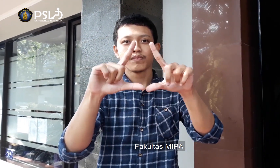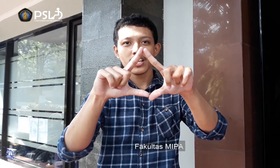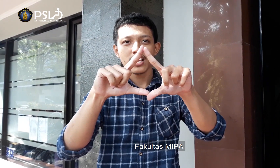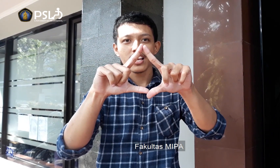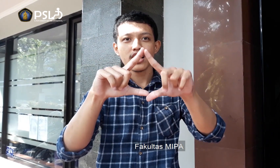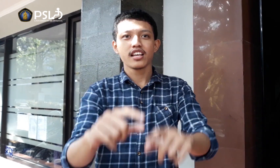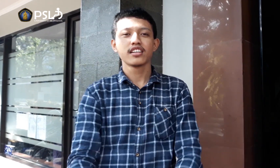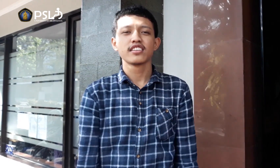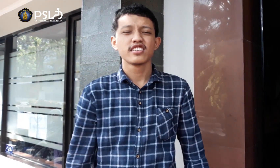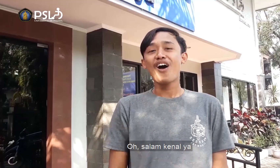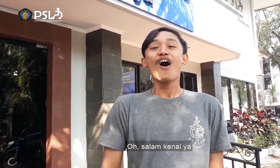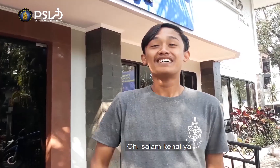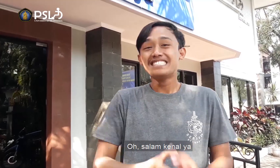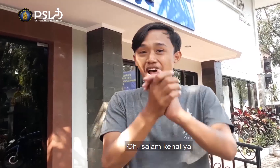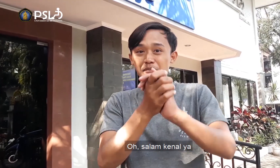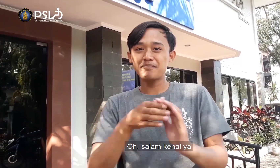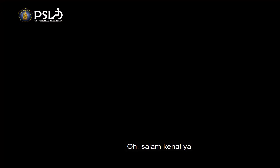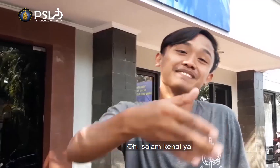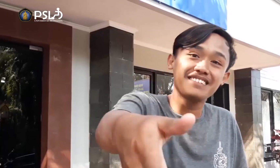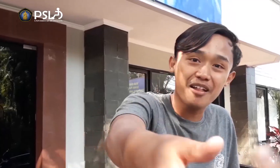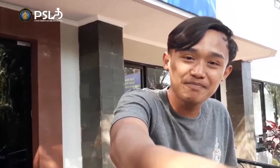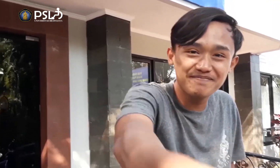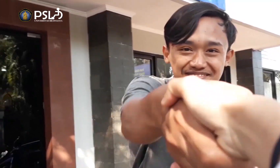MIPA. Oh, salam kenal ya.